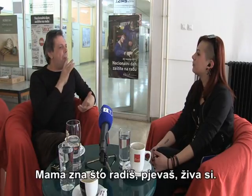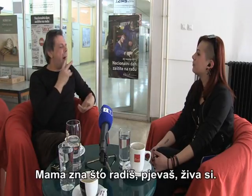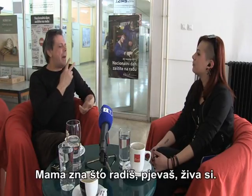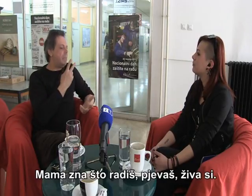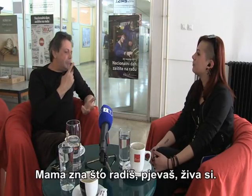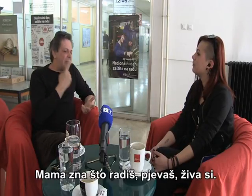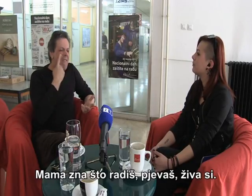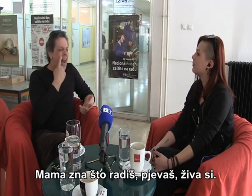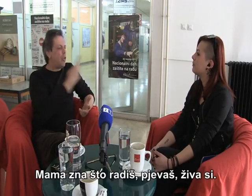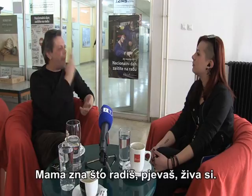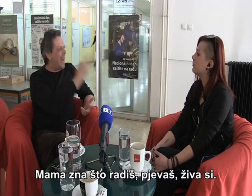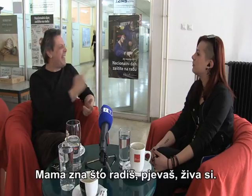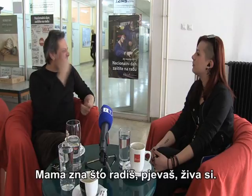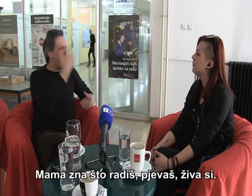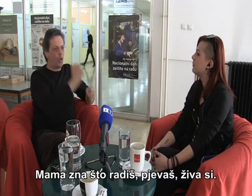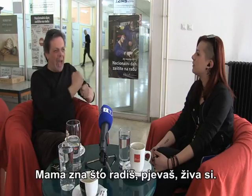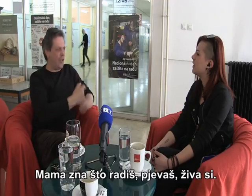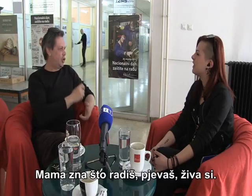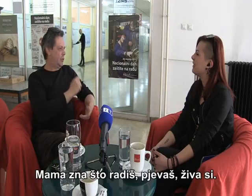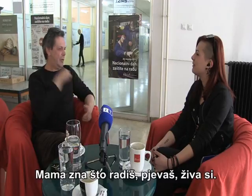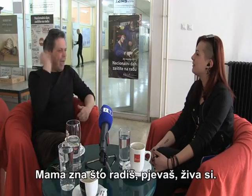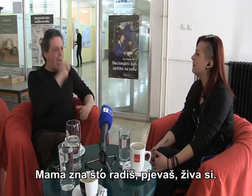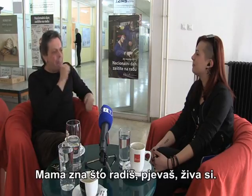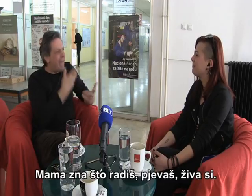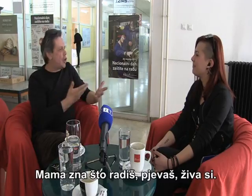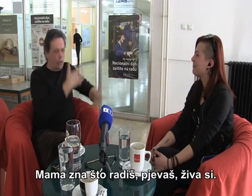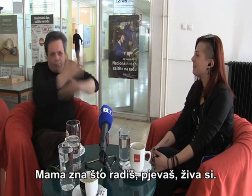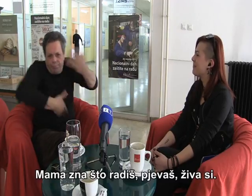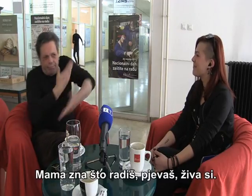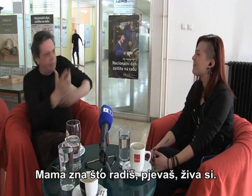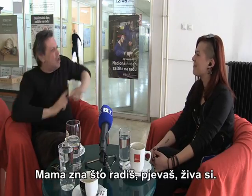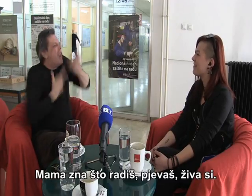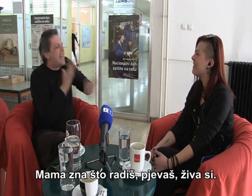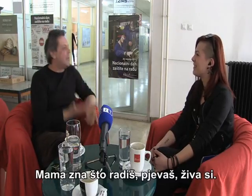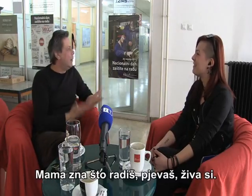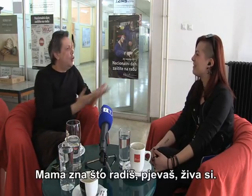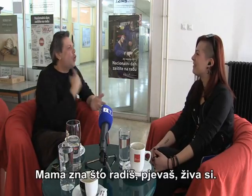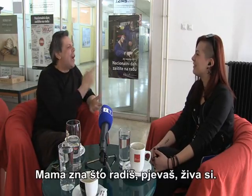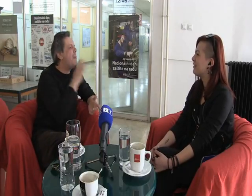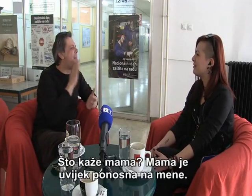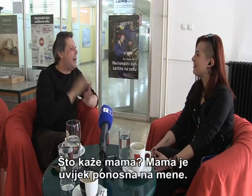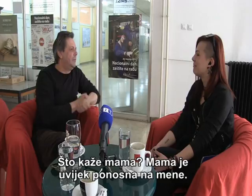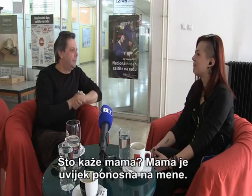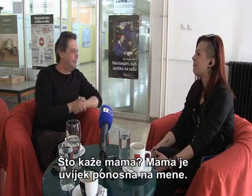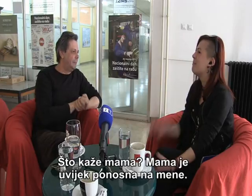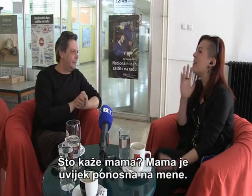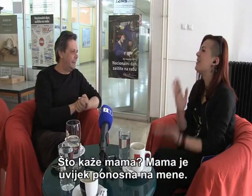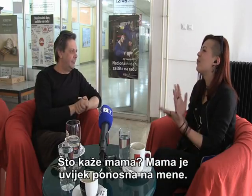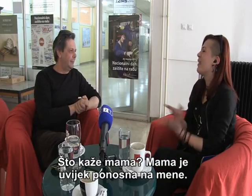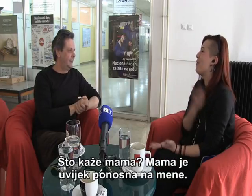Mama, vjerojatno tebe gleda, zna što radiš, pjevaš, živa si. Što kaže mama? Ma mama tu uvijek